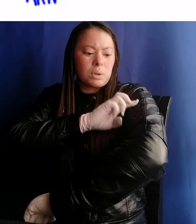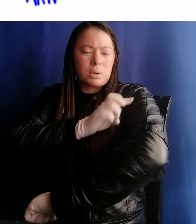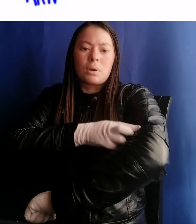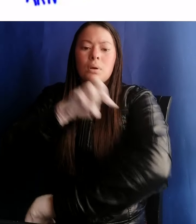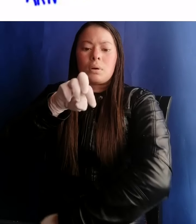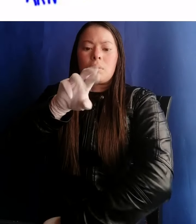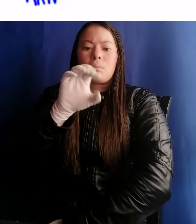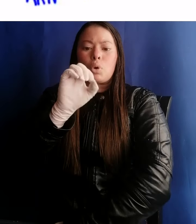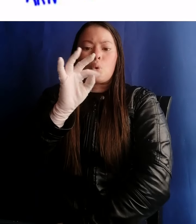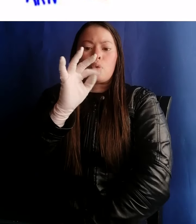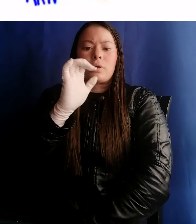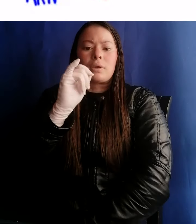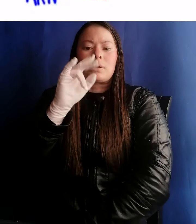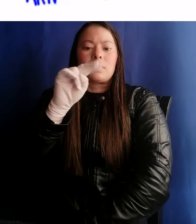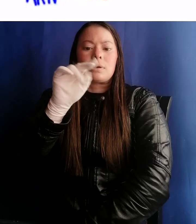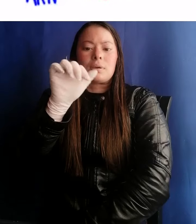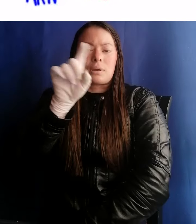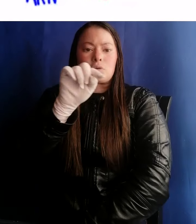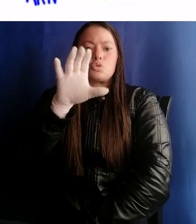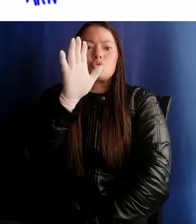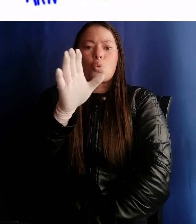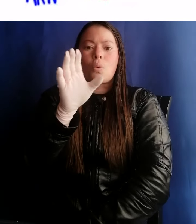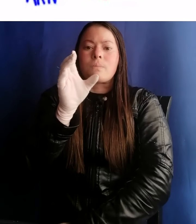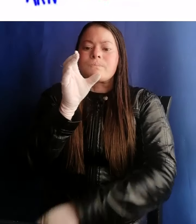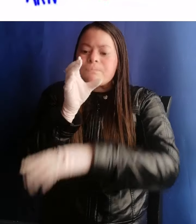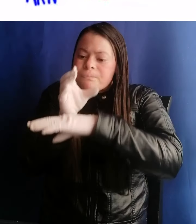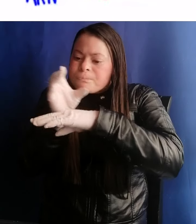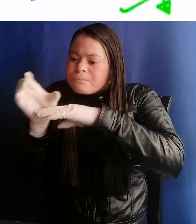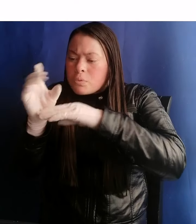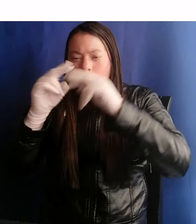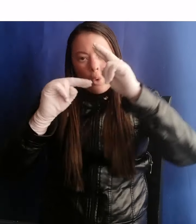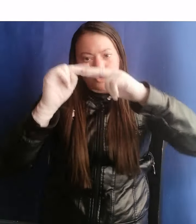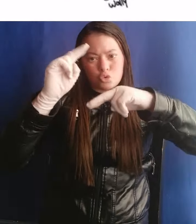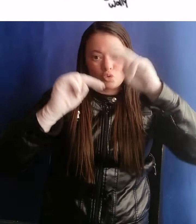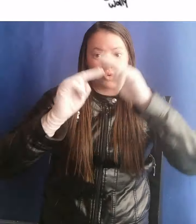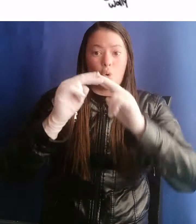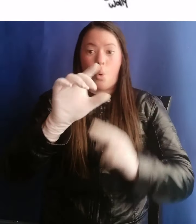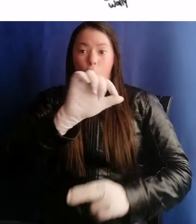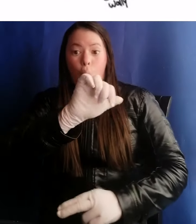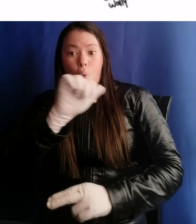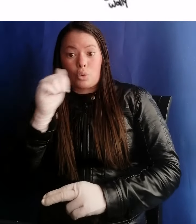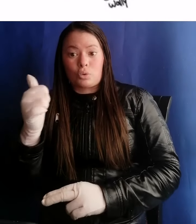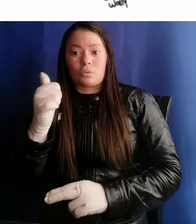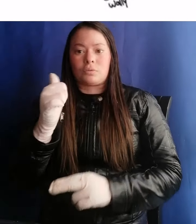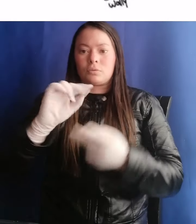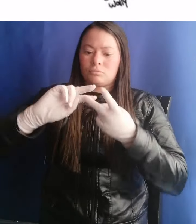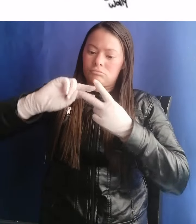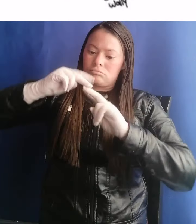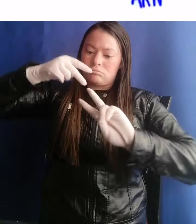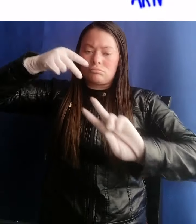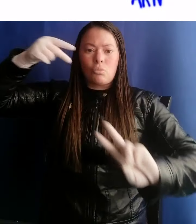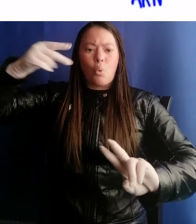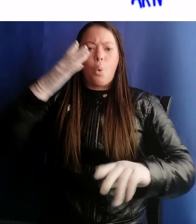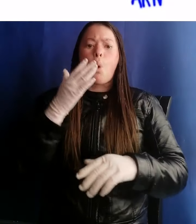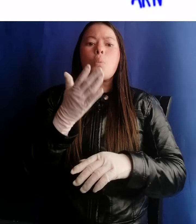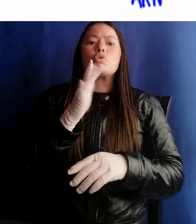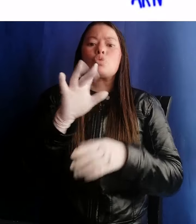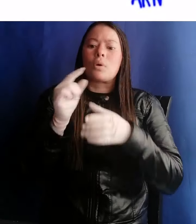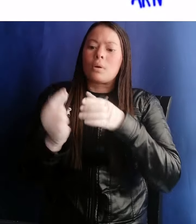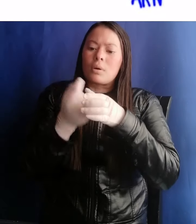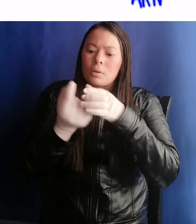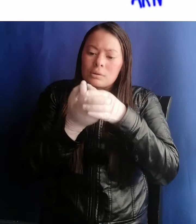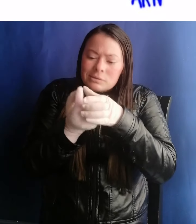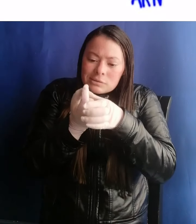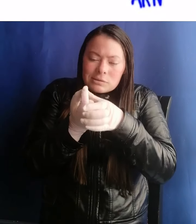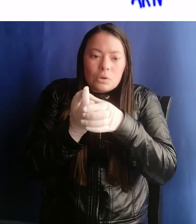Las proteínas son como los bloques básicos con los que se construye un ser vivo, como el gato Wally o como tú o como yo. La